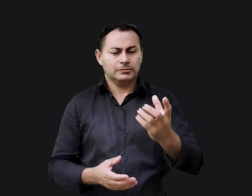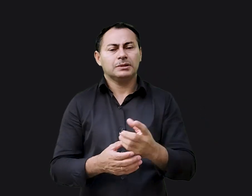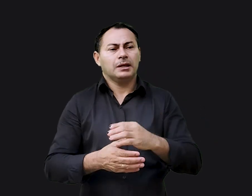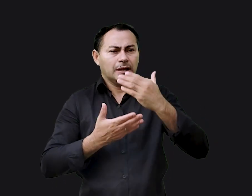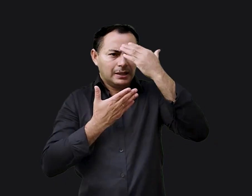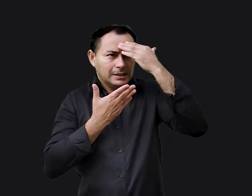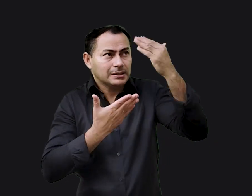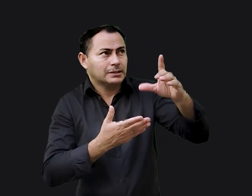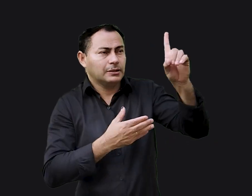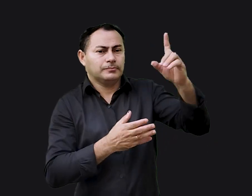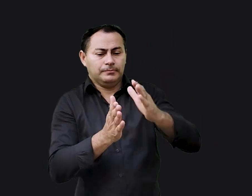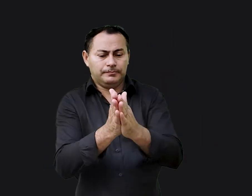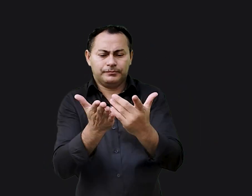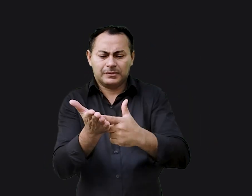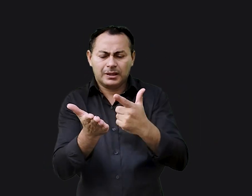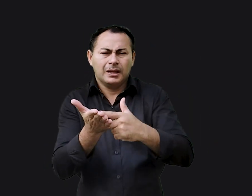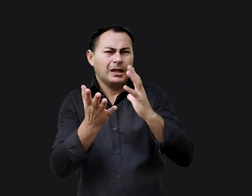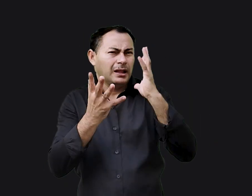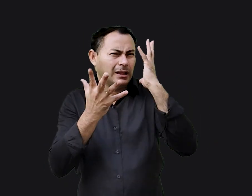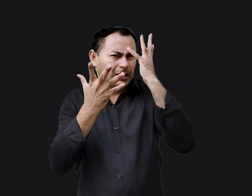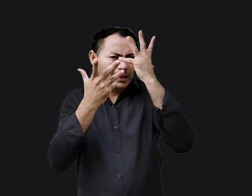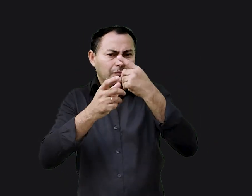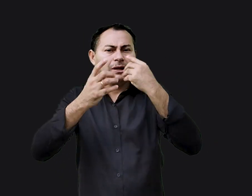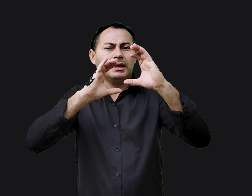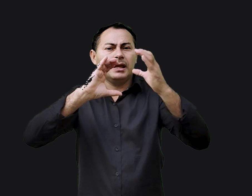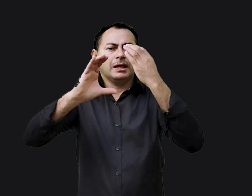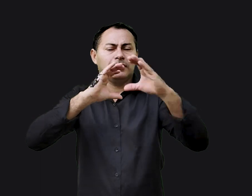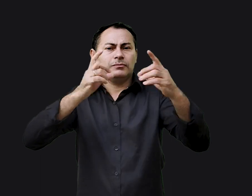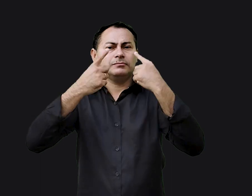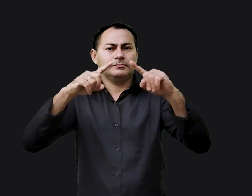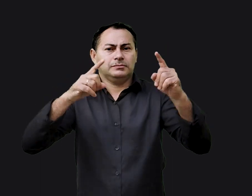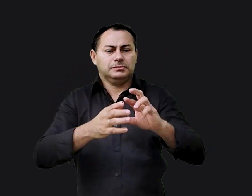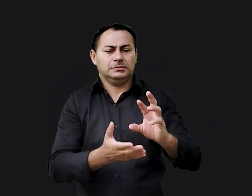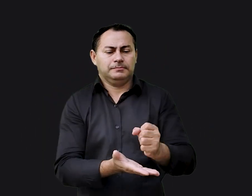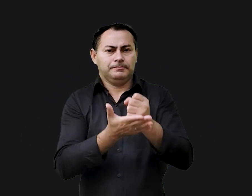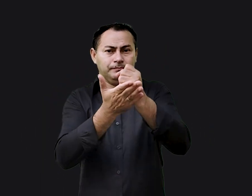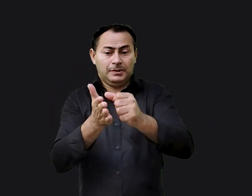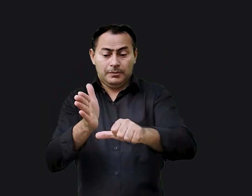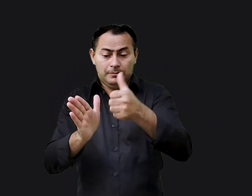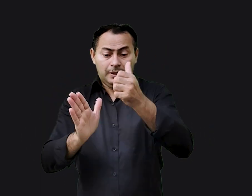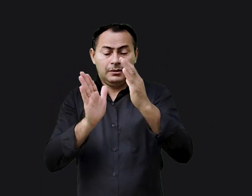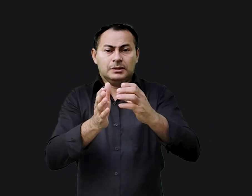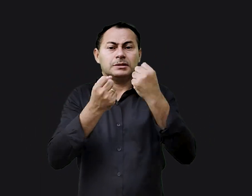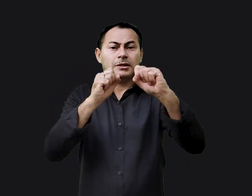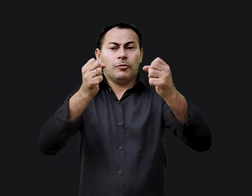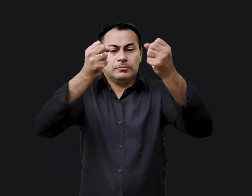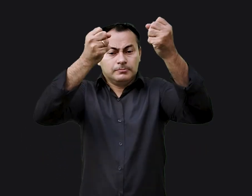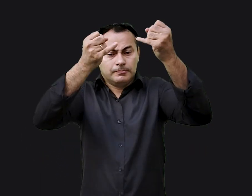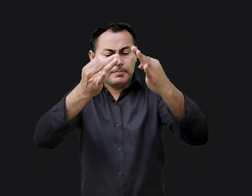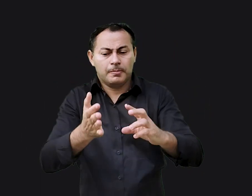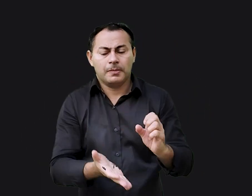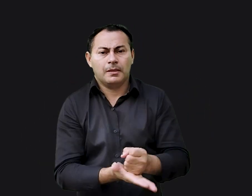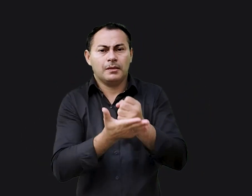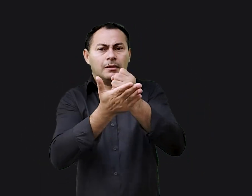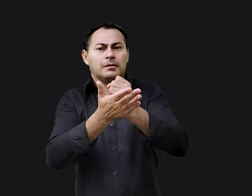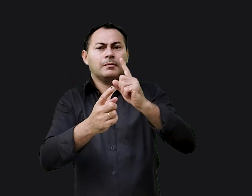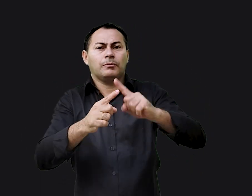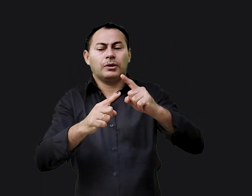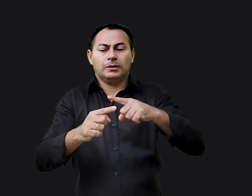ser gratos está descrita neste lindo hino de Redenção a primeira parte do Salmo descreve a redenção